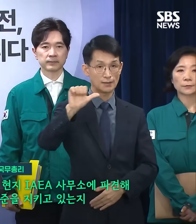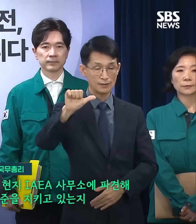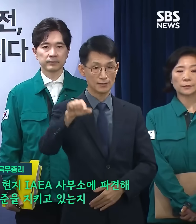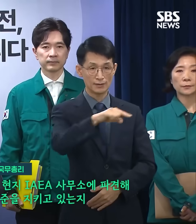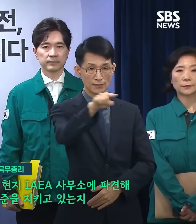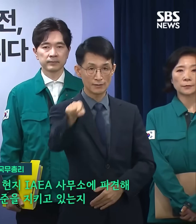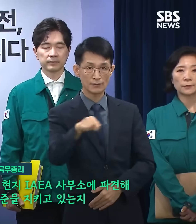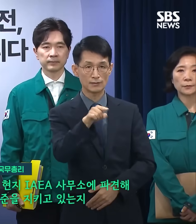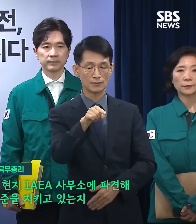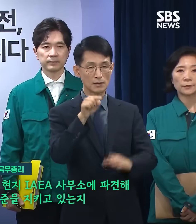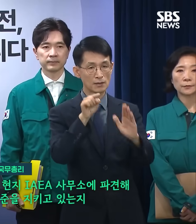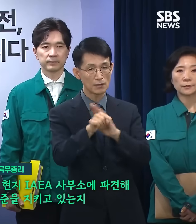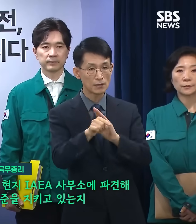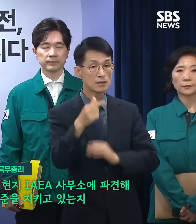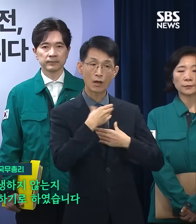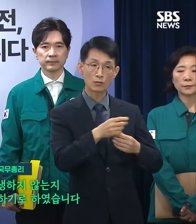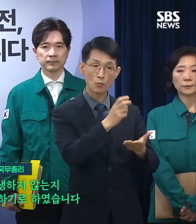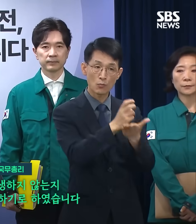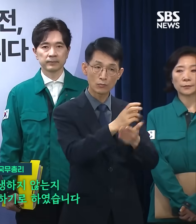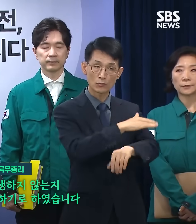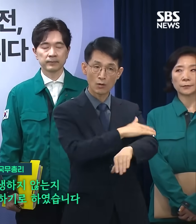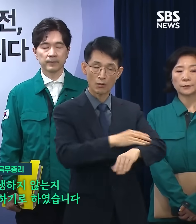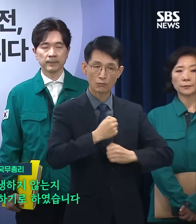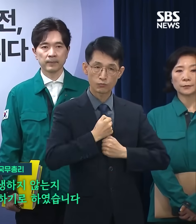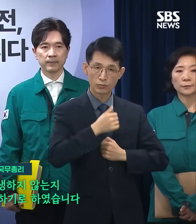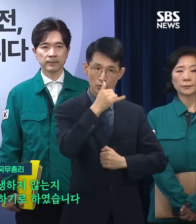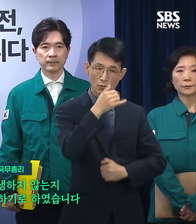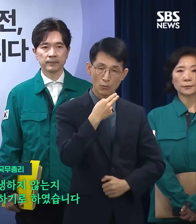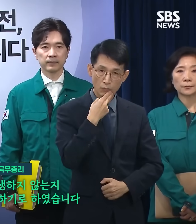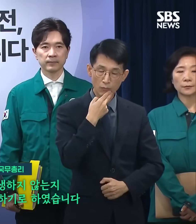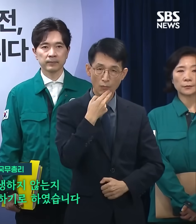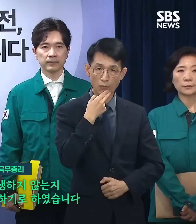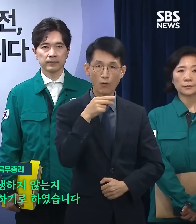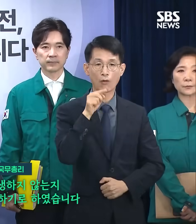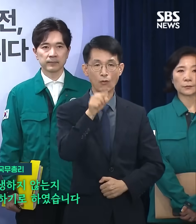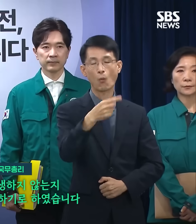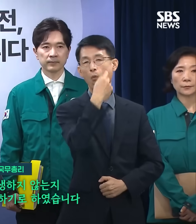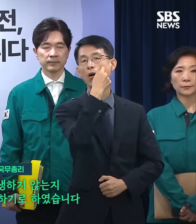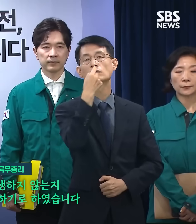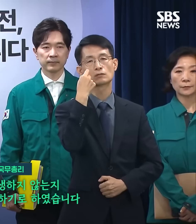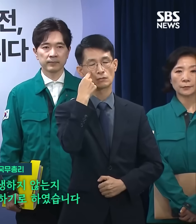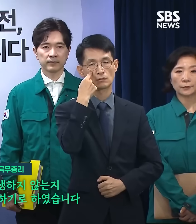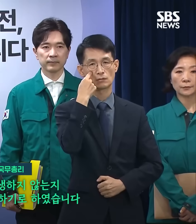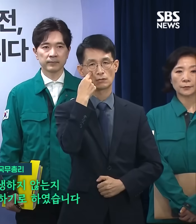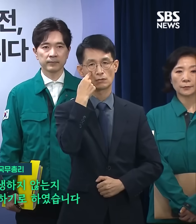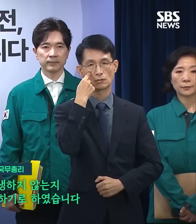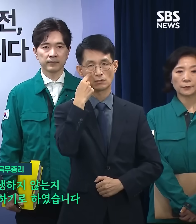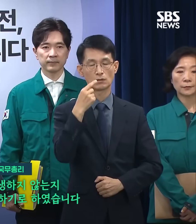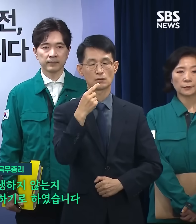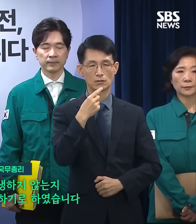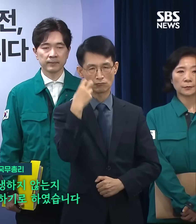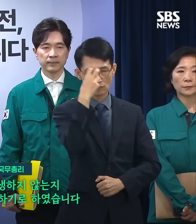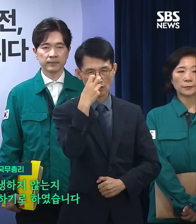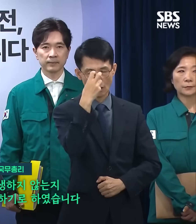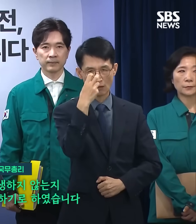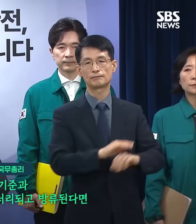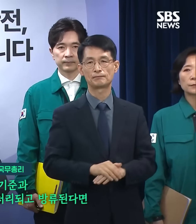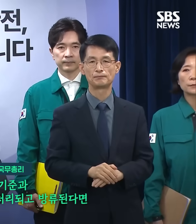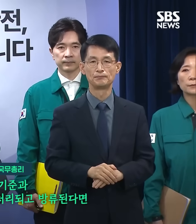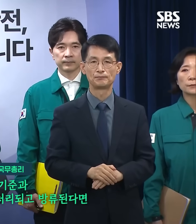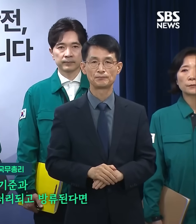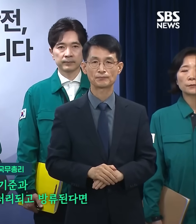IAEA 안전기준을 지키고 있는지 이상 상황이 발생하지 않는지 철저하게 모니터링하기로